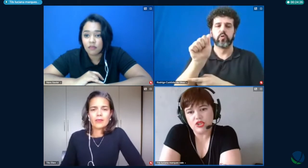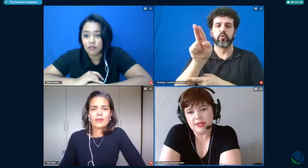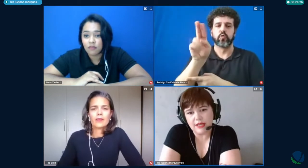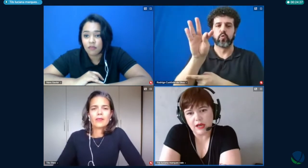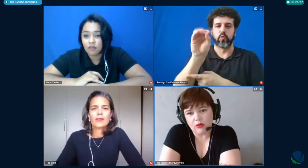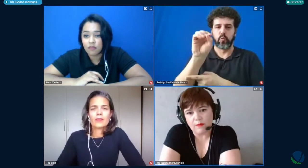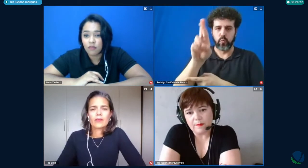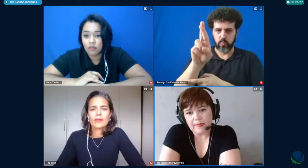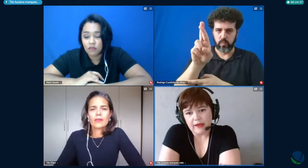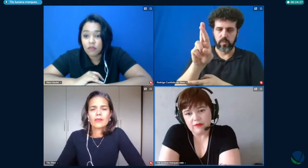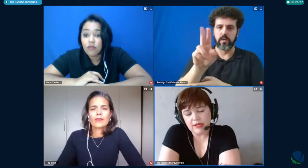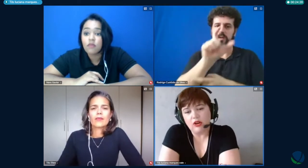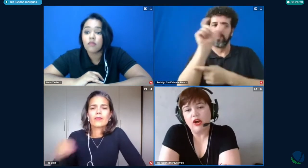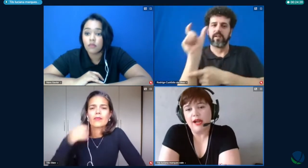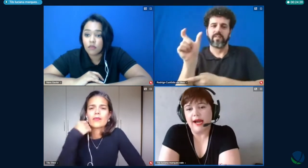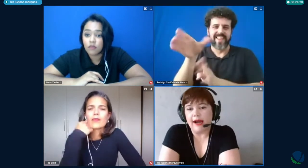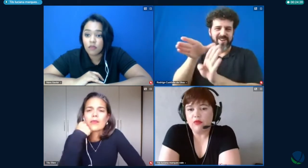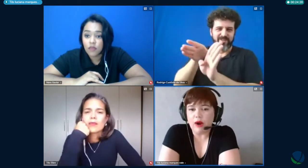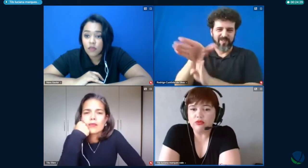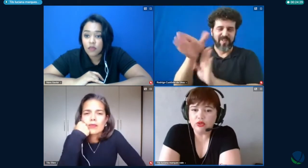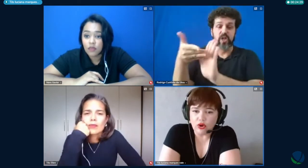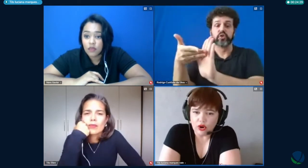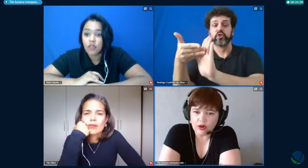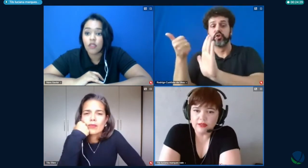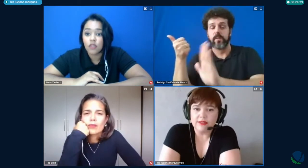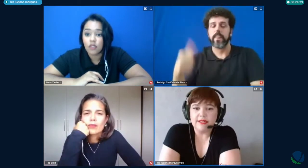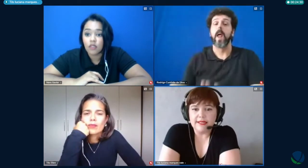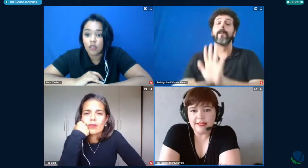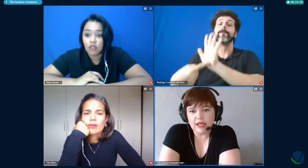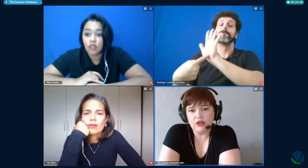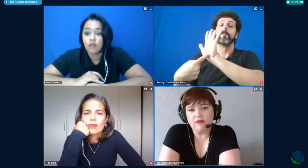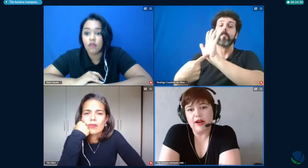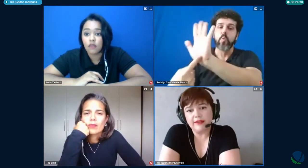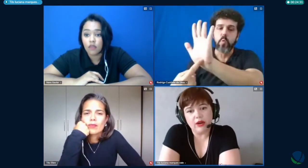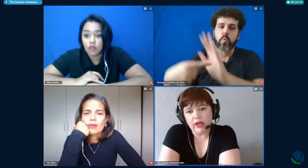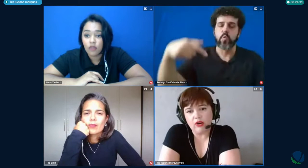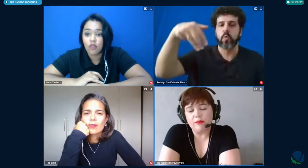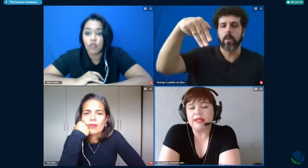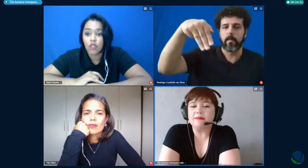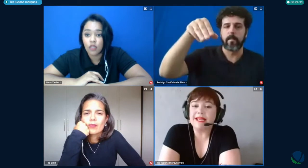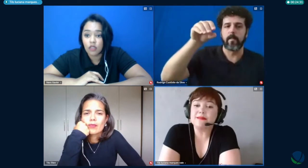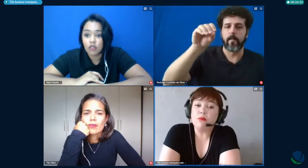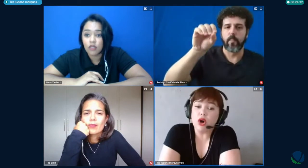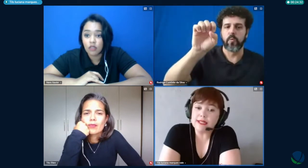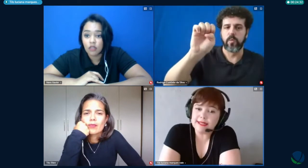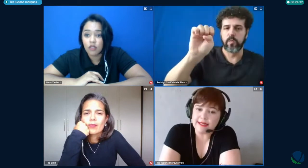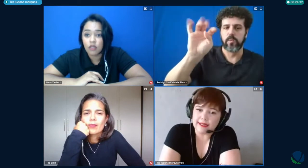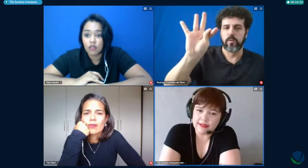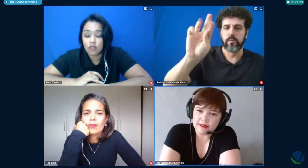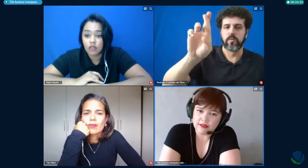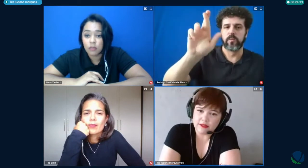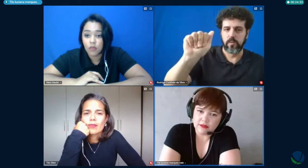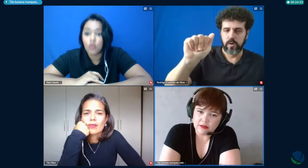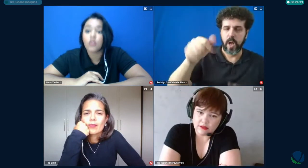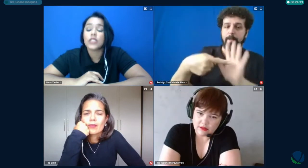como sugestão, você colocar o autor, Silva, não recomenda, mas